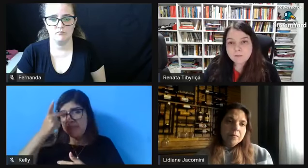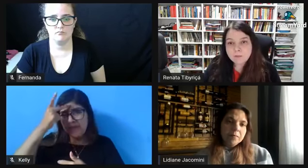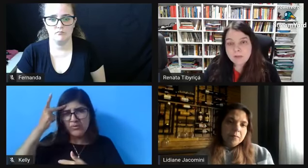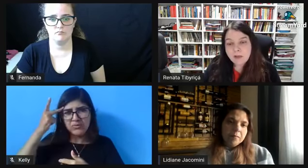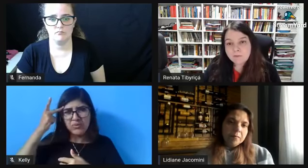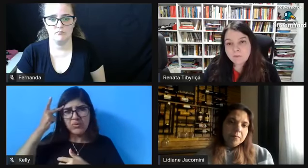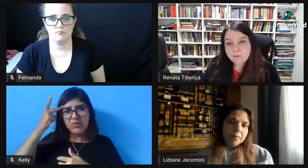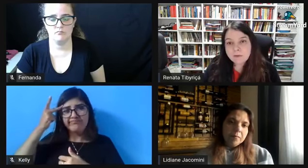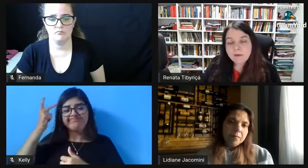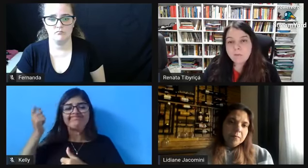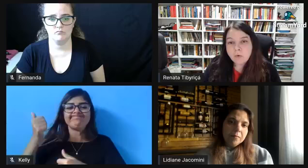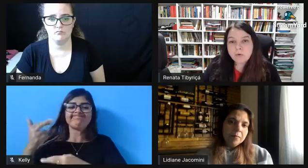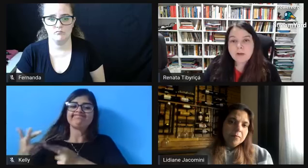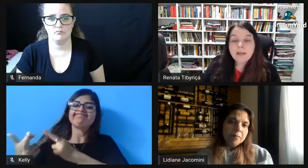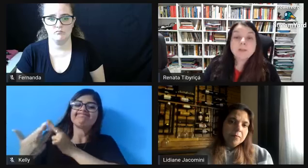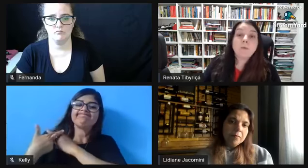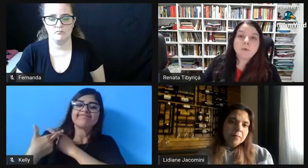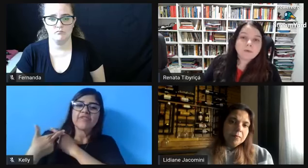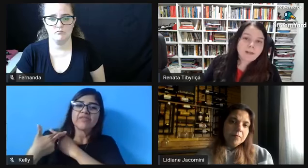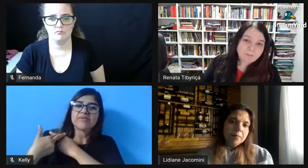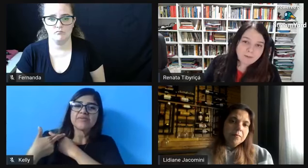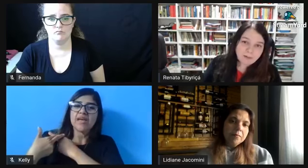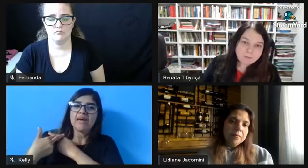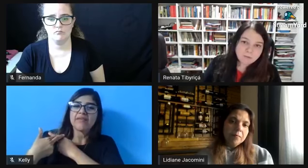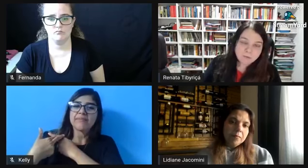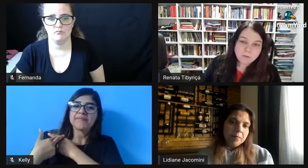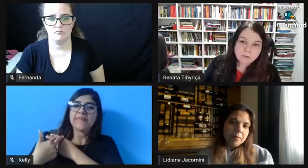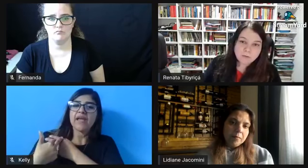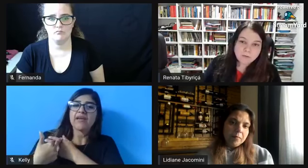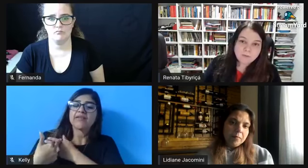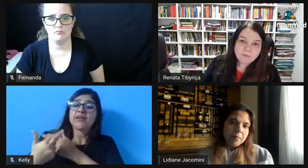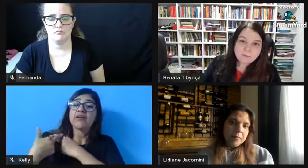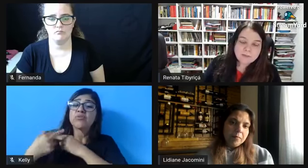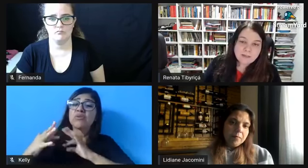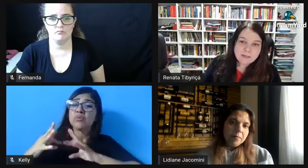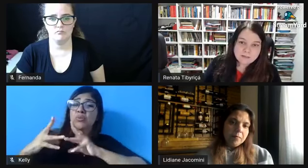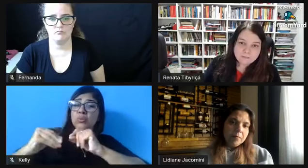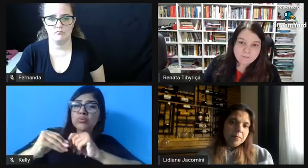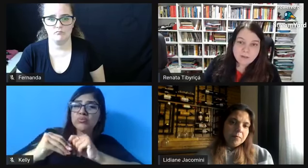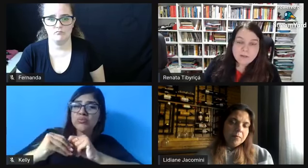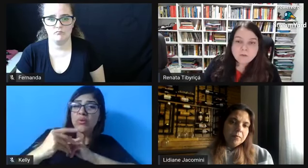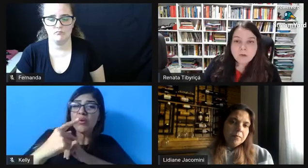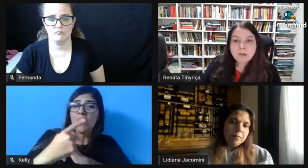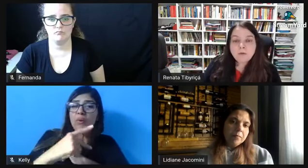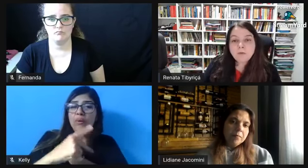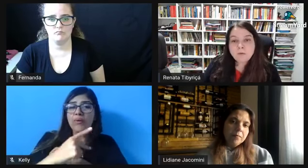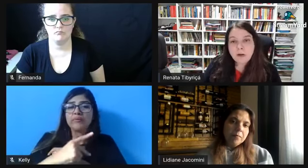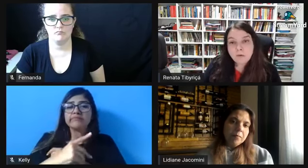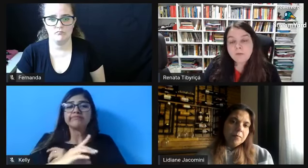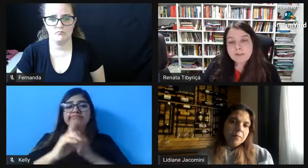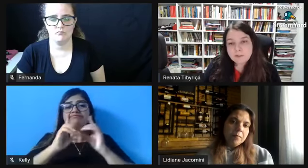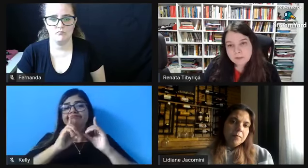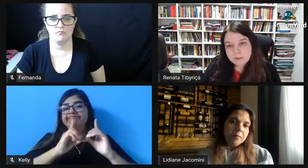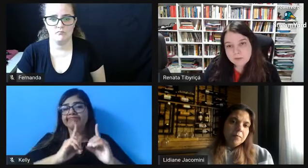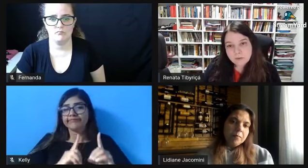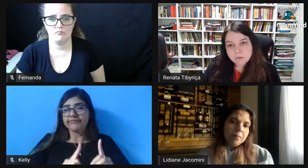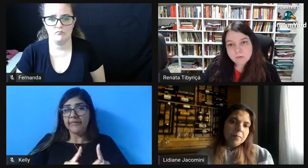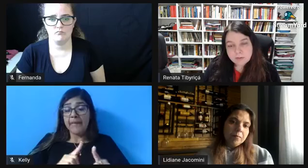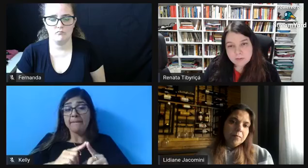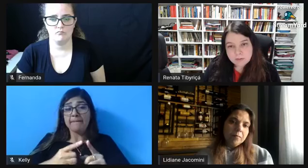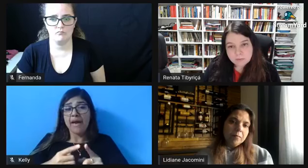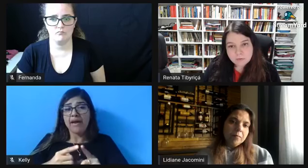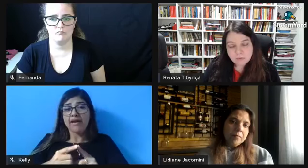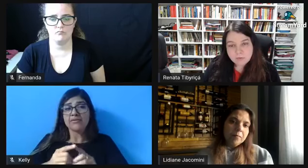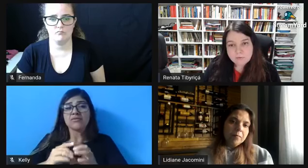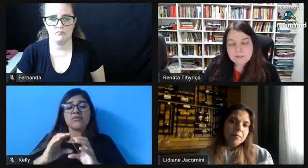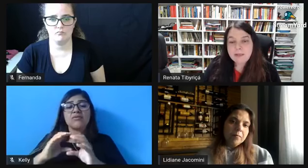ficava responsável por responder pela pessoa com deficiência. Só que com a Convenção Internacional sobre